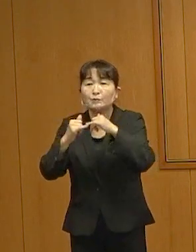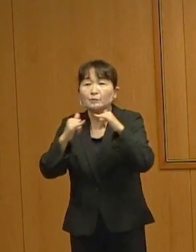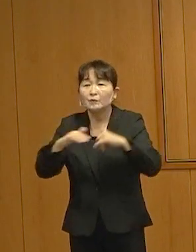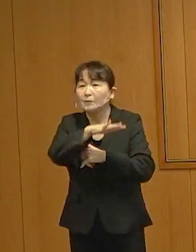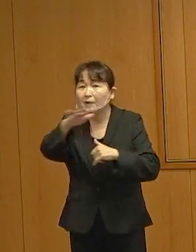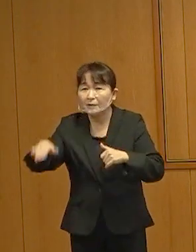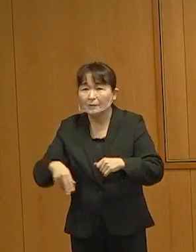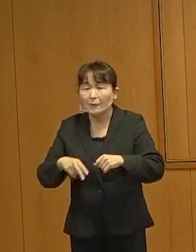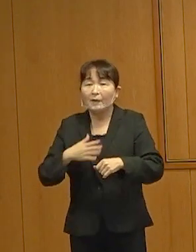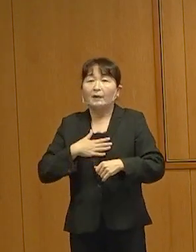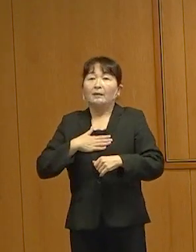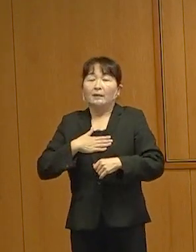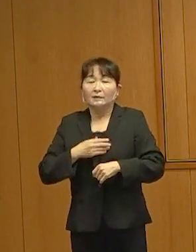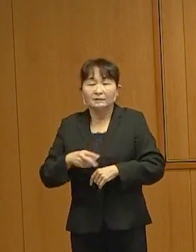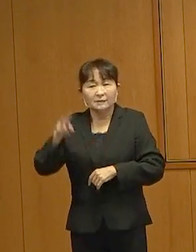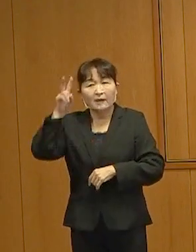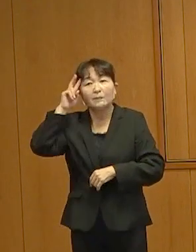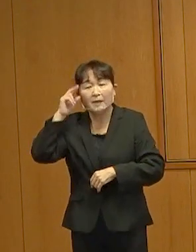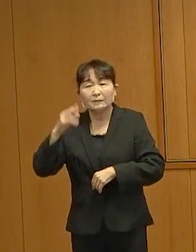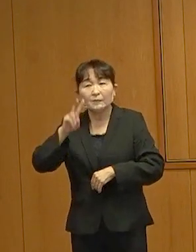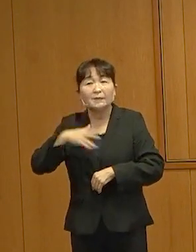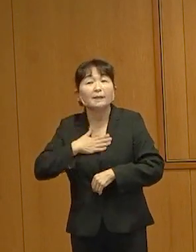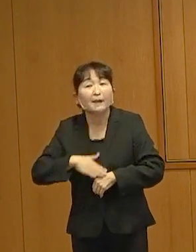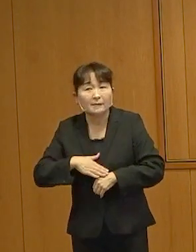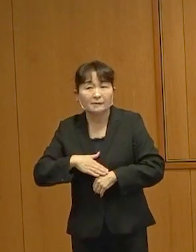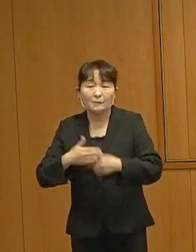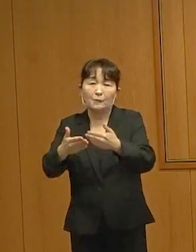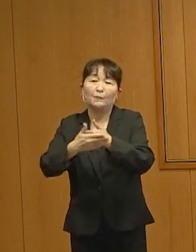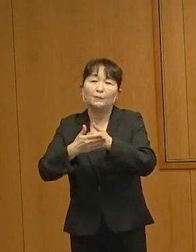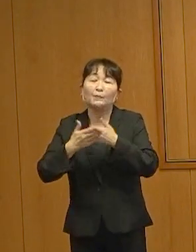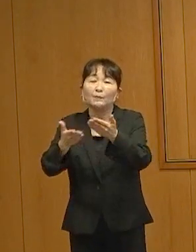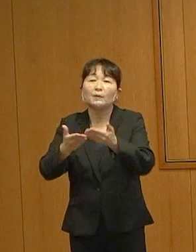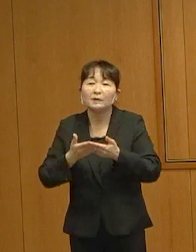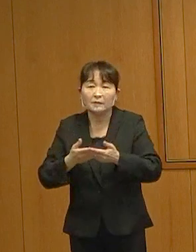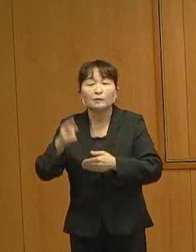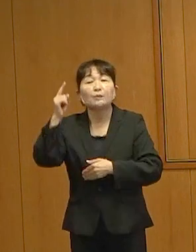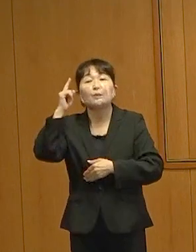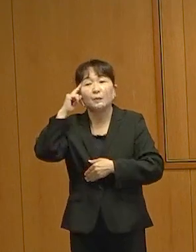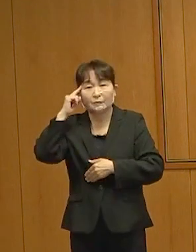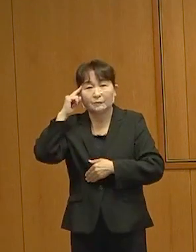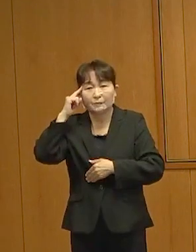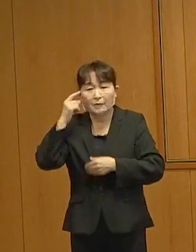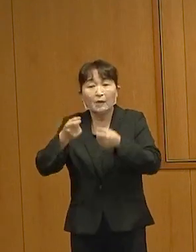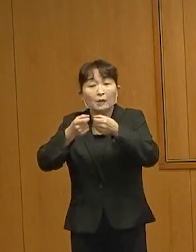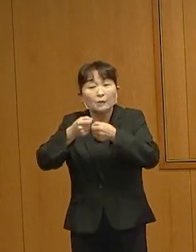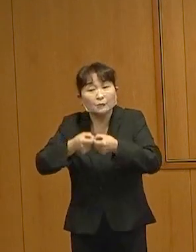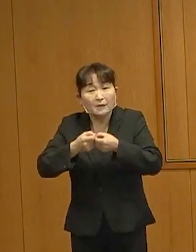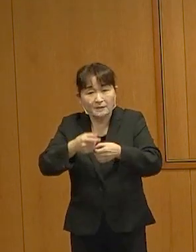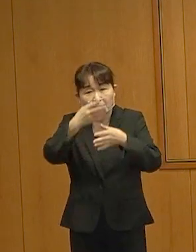ではないかなというふうに思います。5波の期間についてはちょっと担当の方で